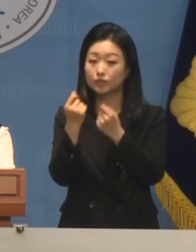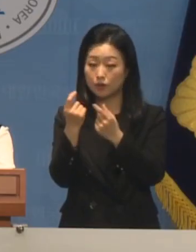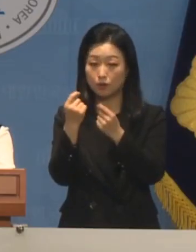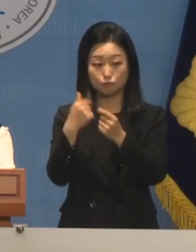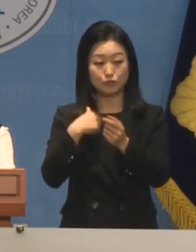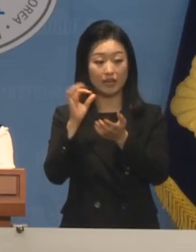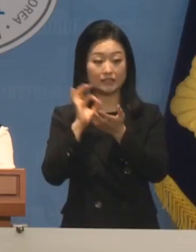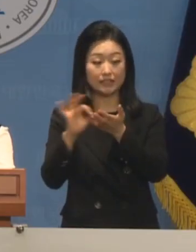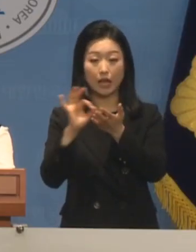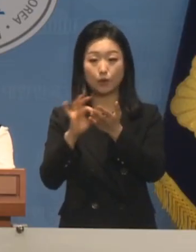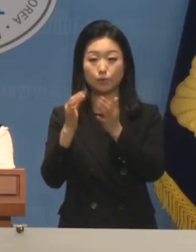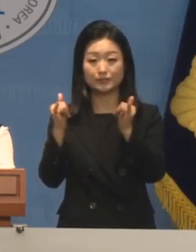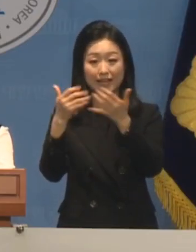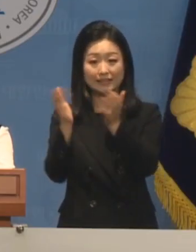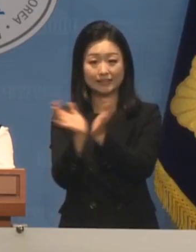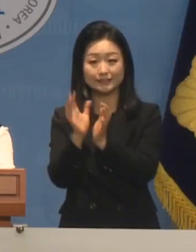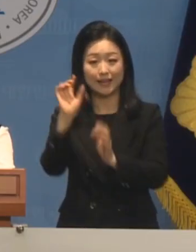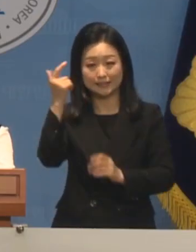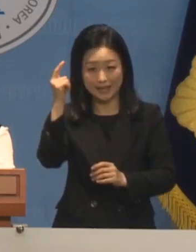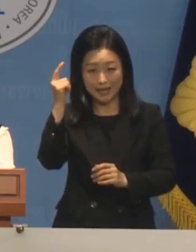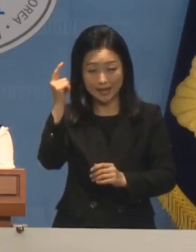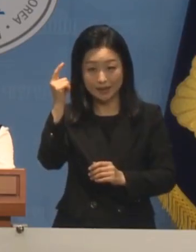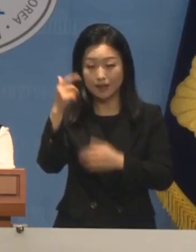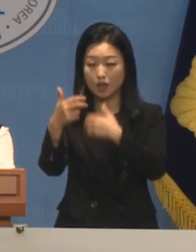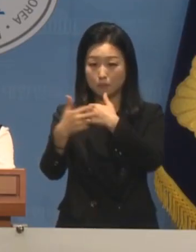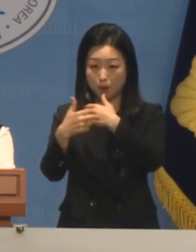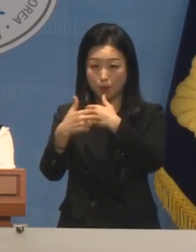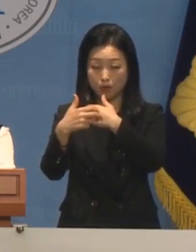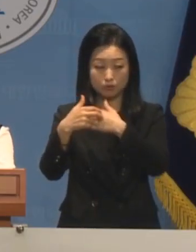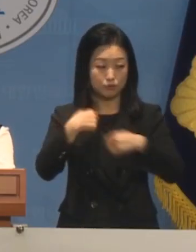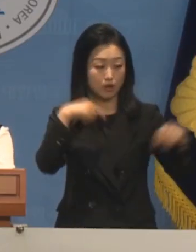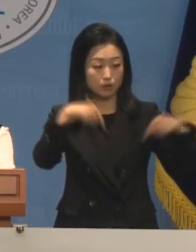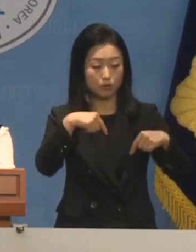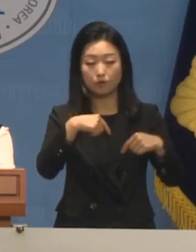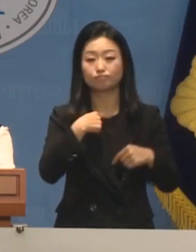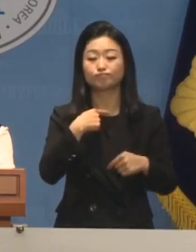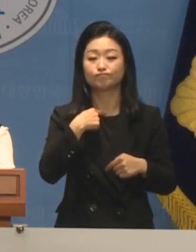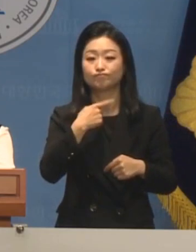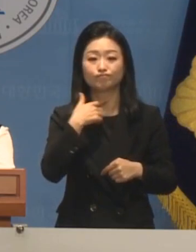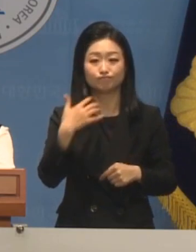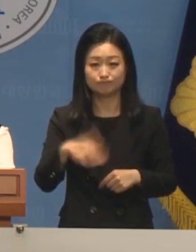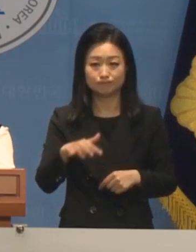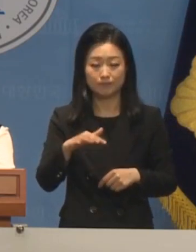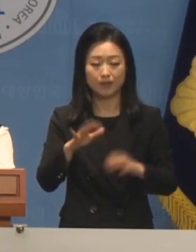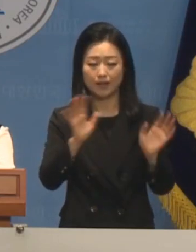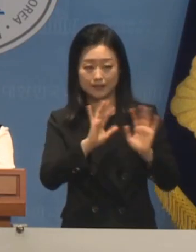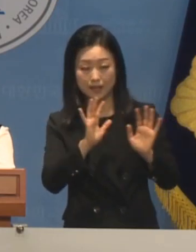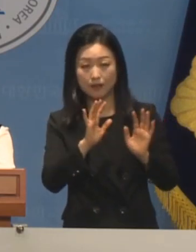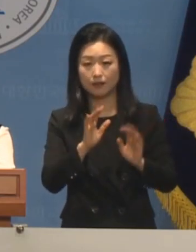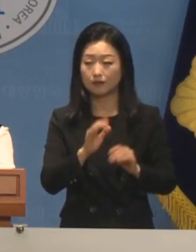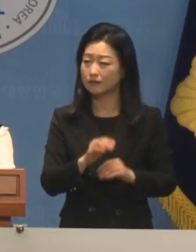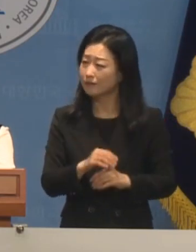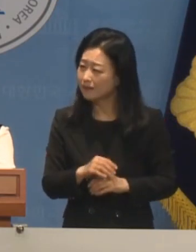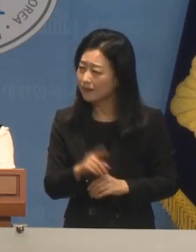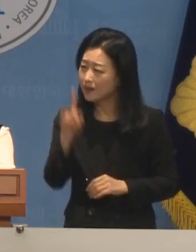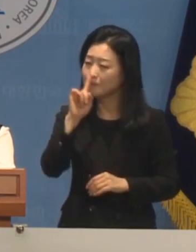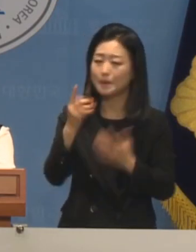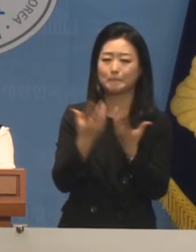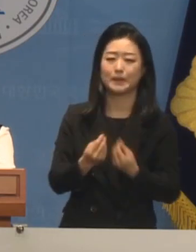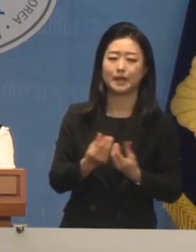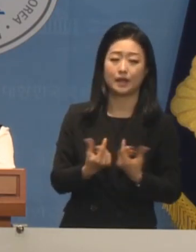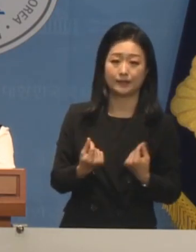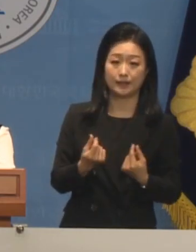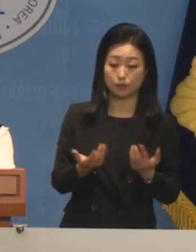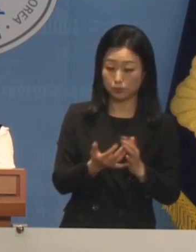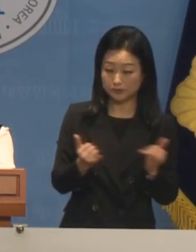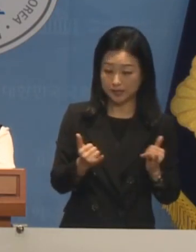없다고 하고 있습니다 이런 주장은 노동 기본권 교섭을 회피하기 위한 핑계에 불가합니다 노동자들의